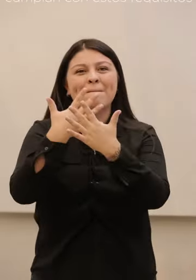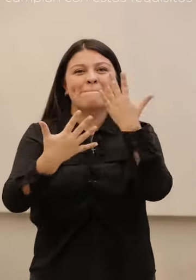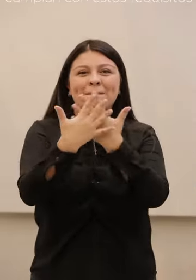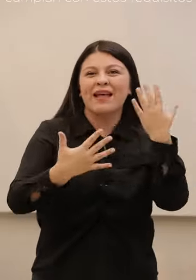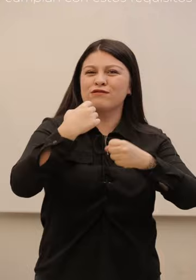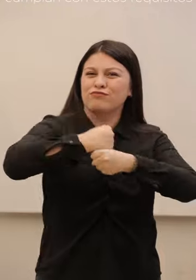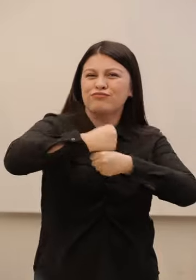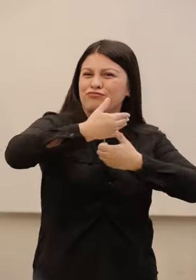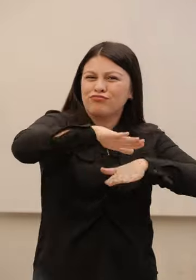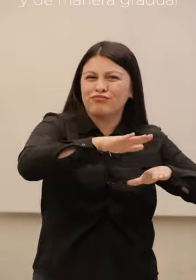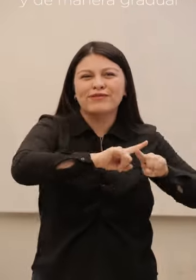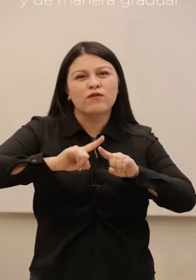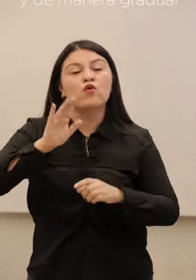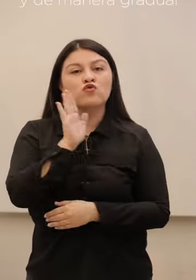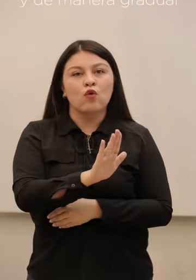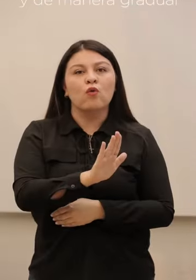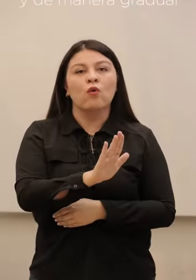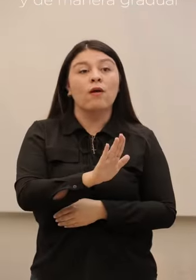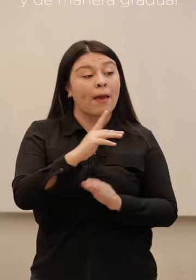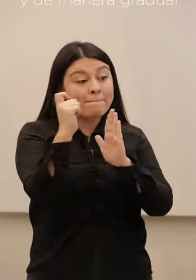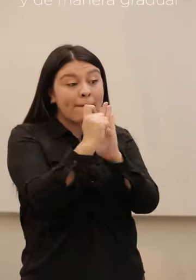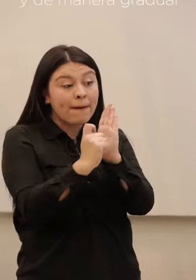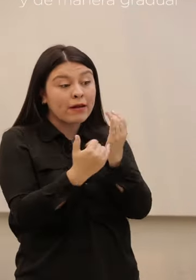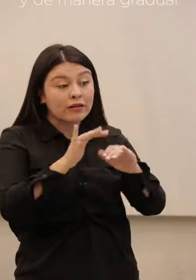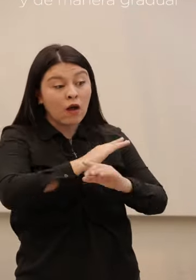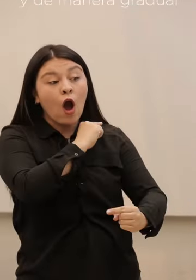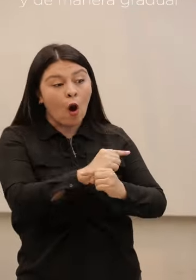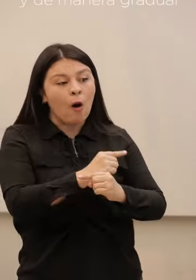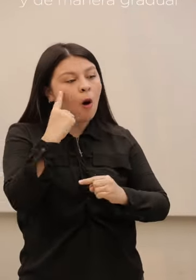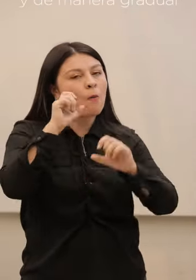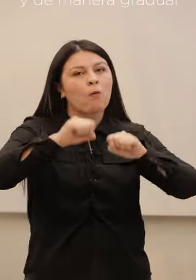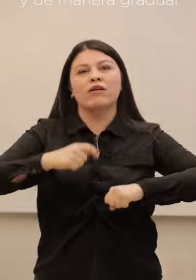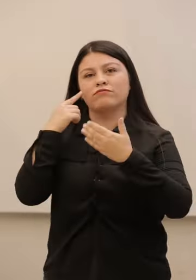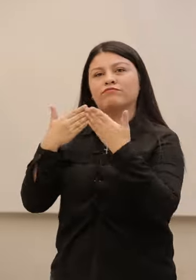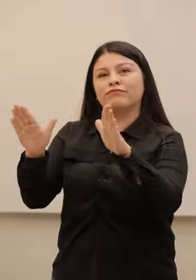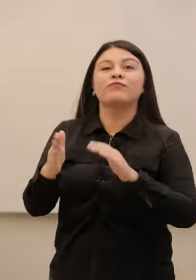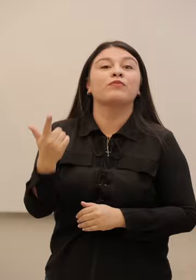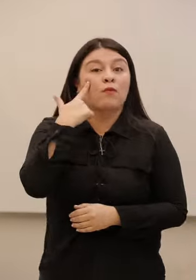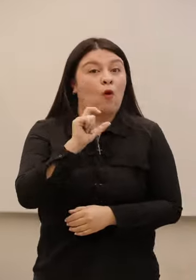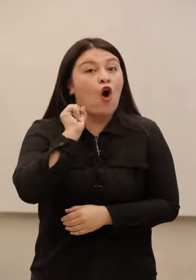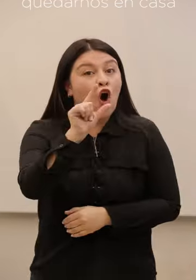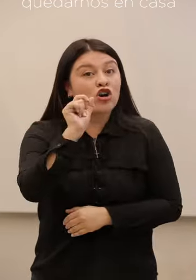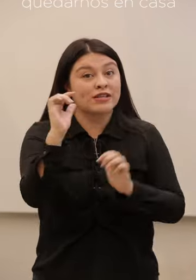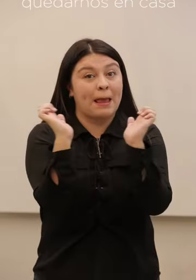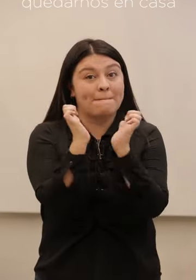requisitos a partir del 11 de mayo y de manera gradual. Todos debemos